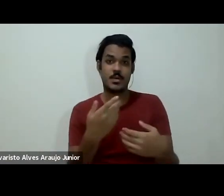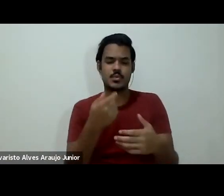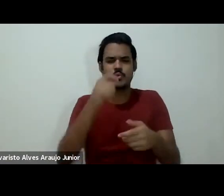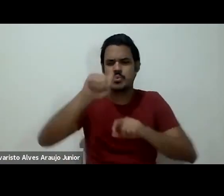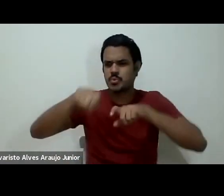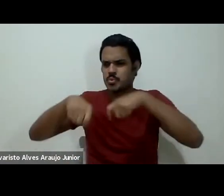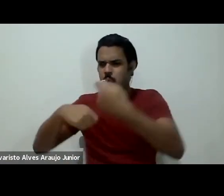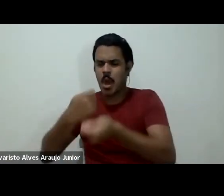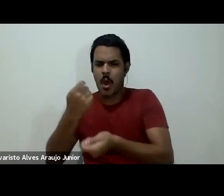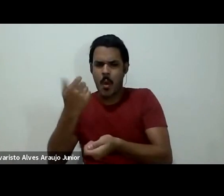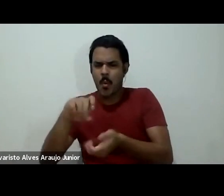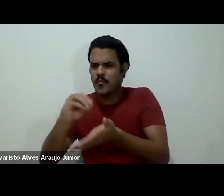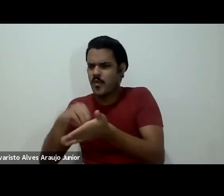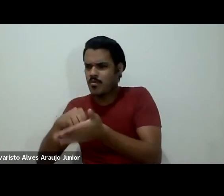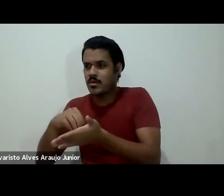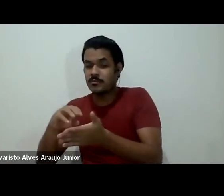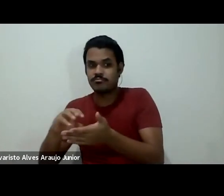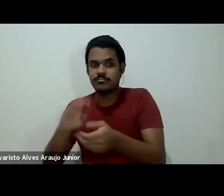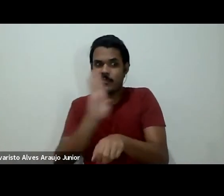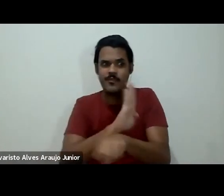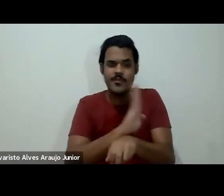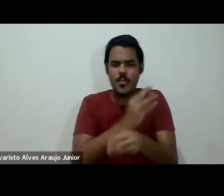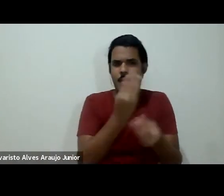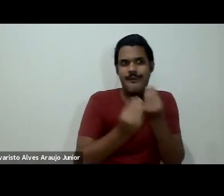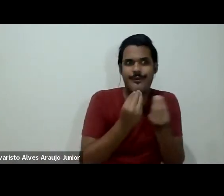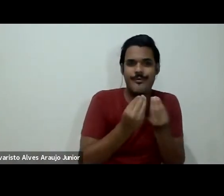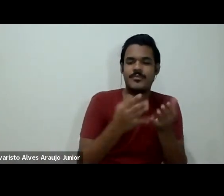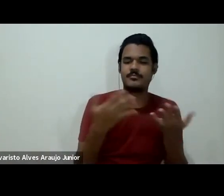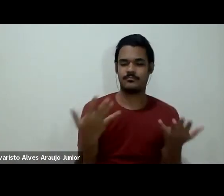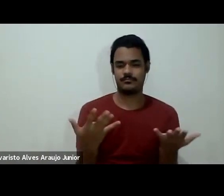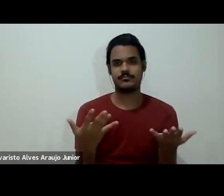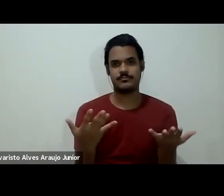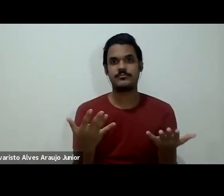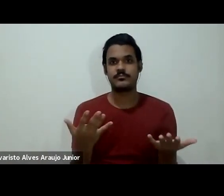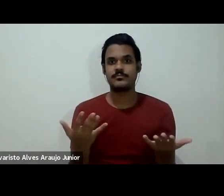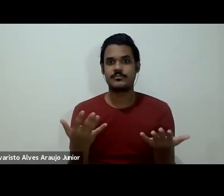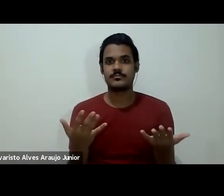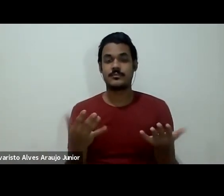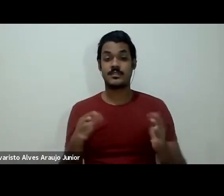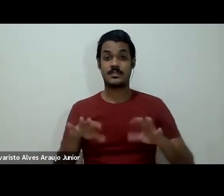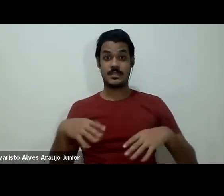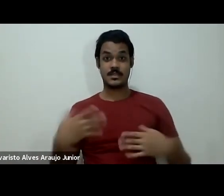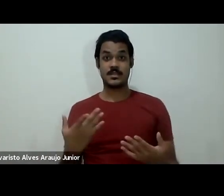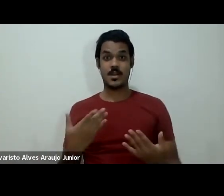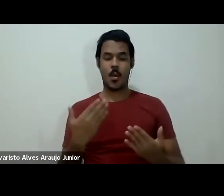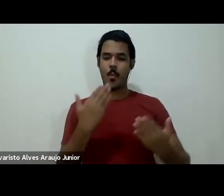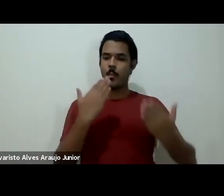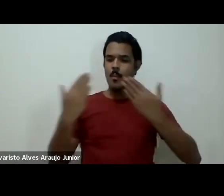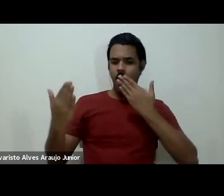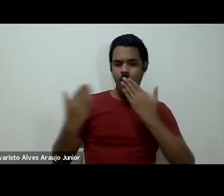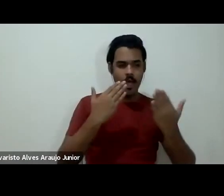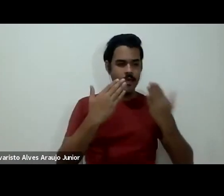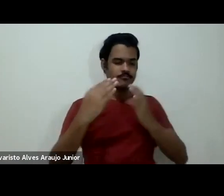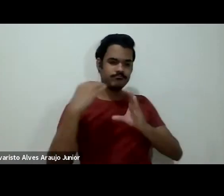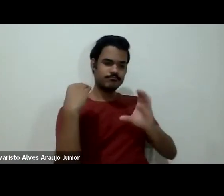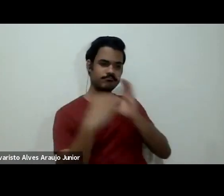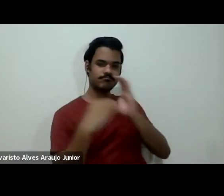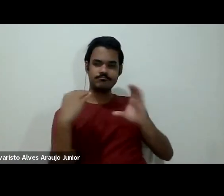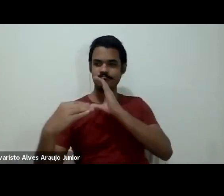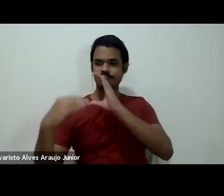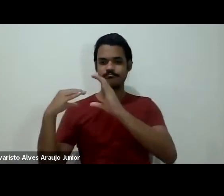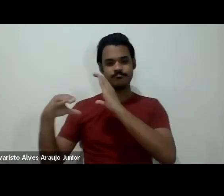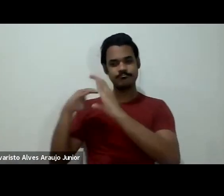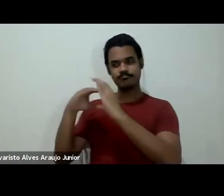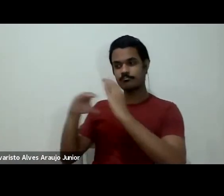era possível a construção do filme. Então, o diálogo veio acontecendo